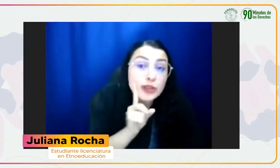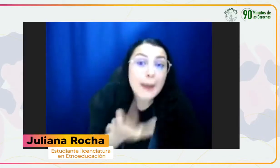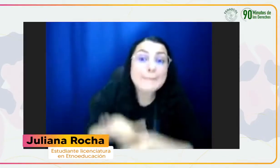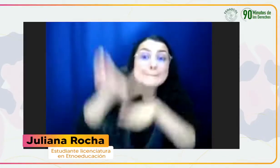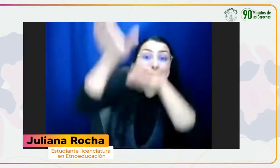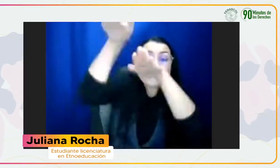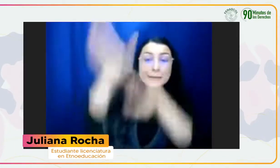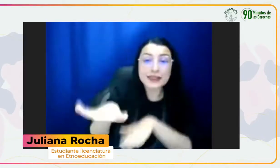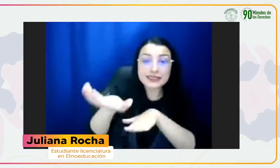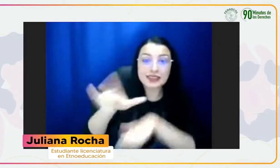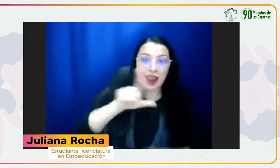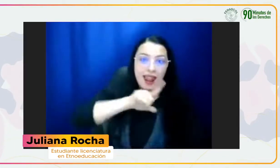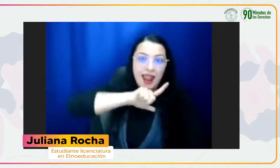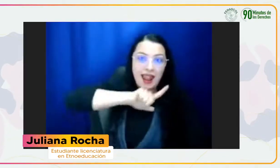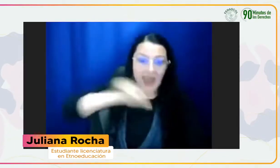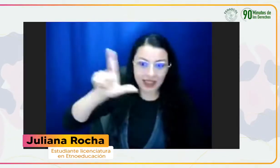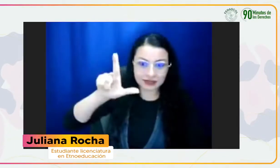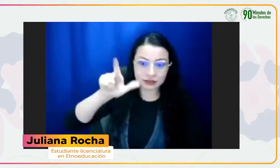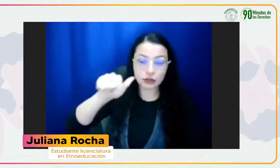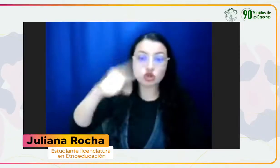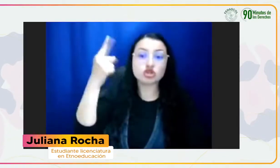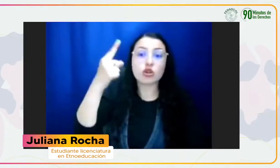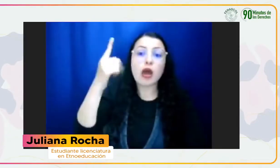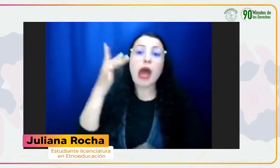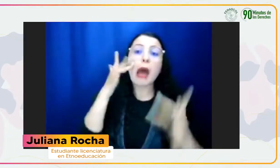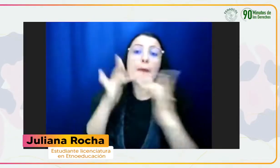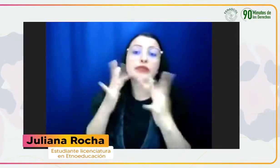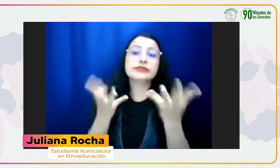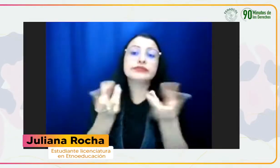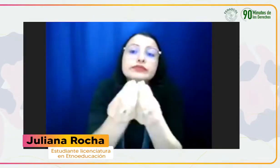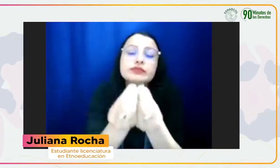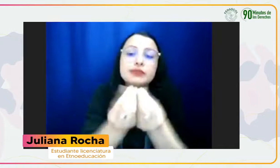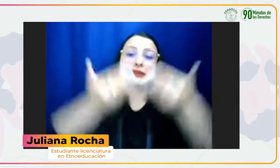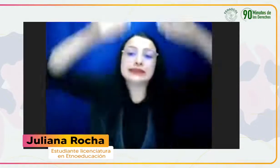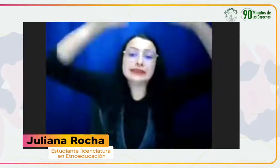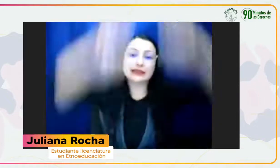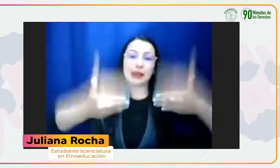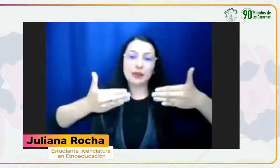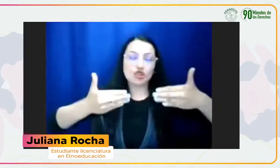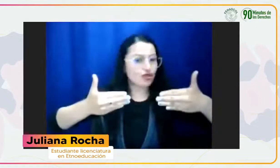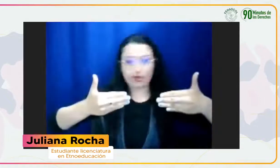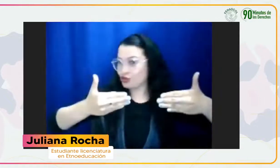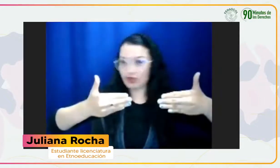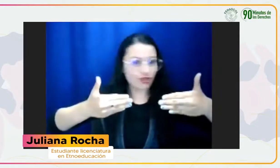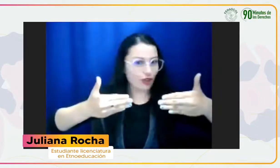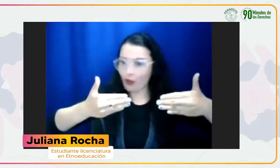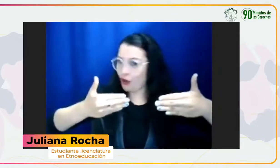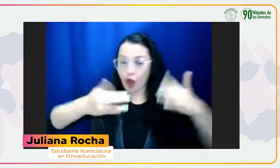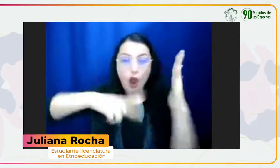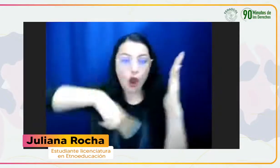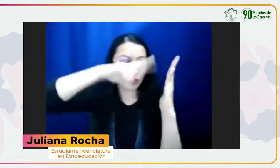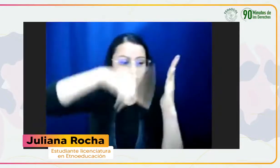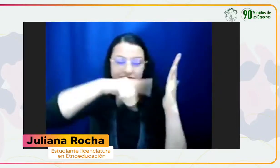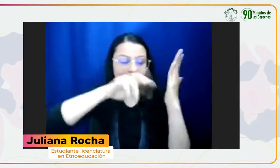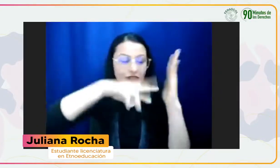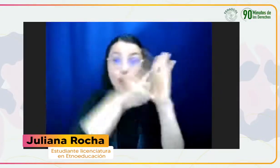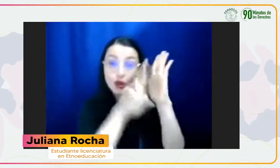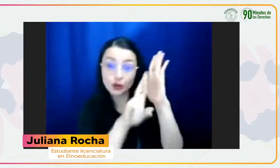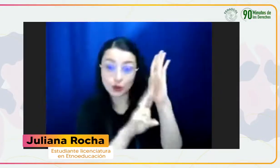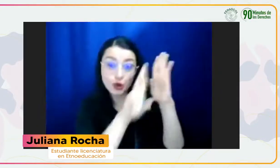las mujeres sordas, representantes y lideresas. Son, digamos que está dentro del grupo de